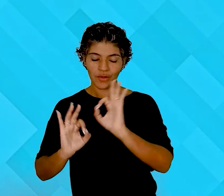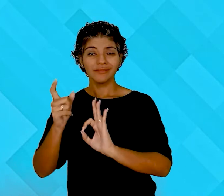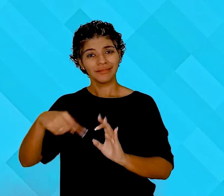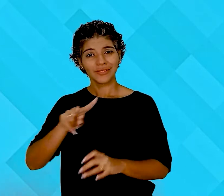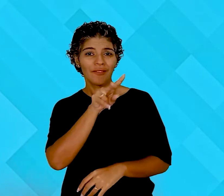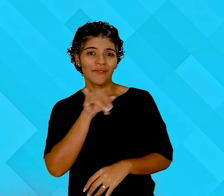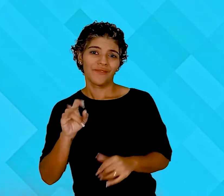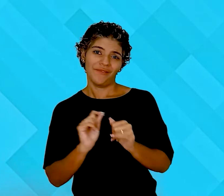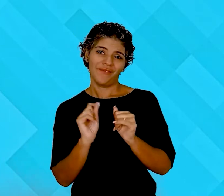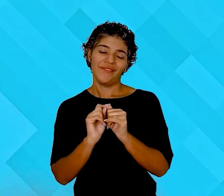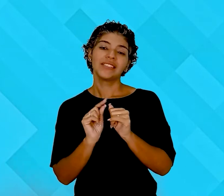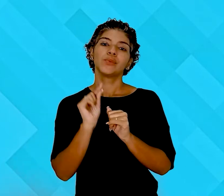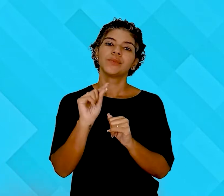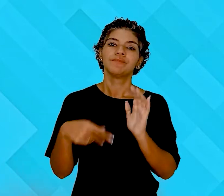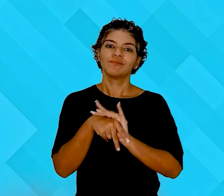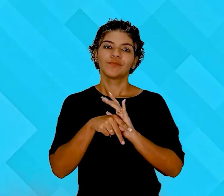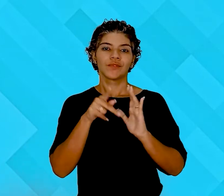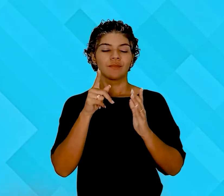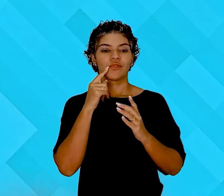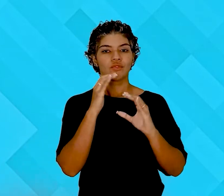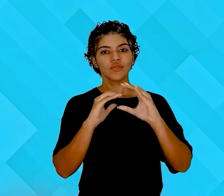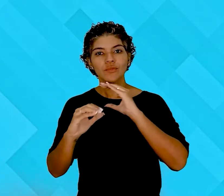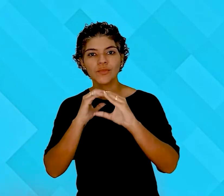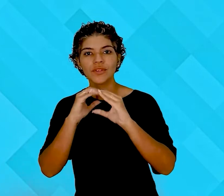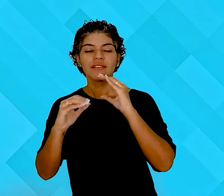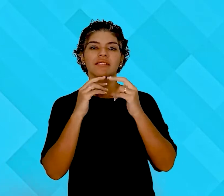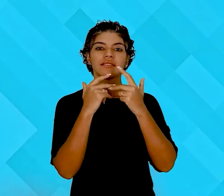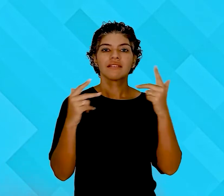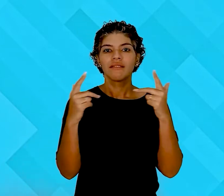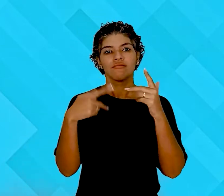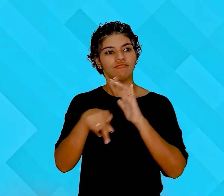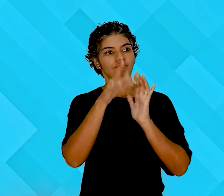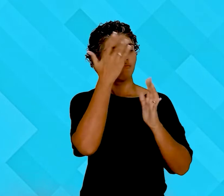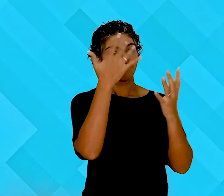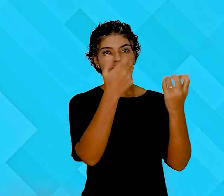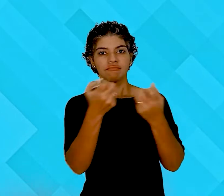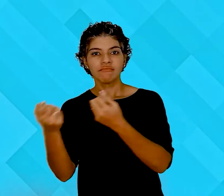fazer isso de forma crítica ou não pode fazer isso de uma forma não consciente, né? Eu acho que isso que você está trazendo é super importante.